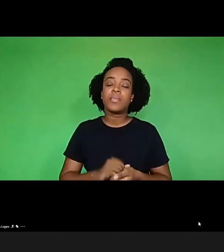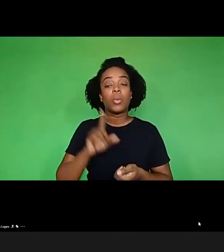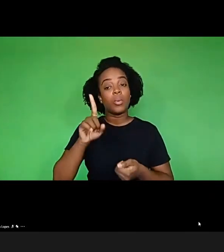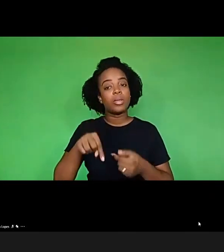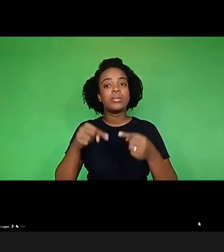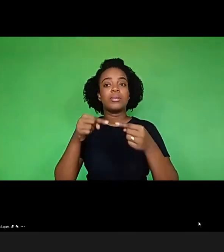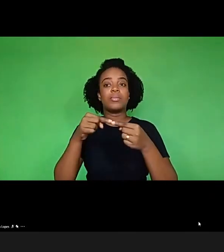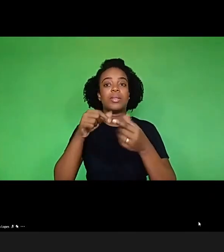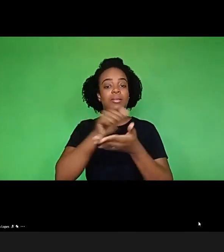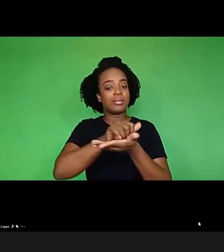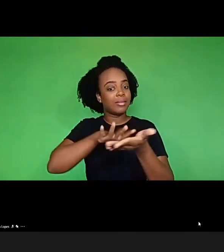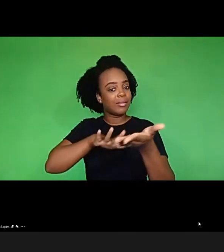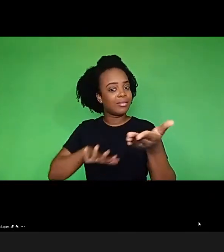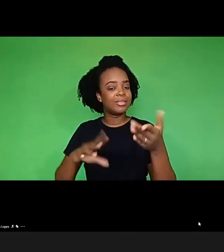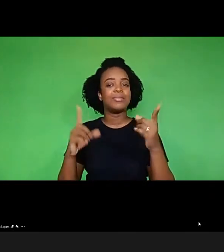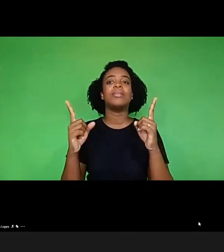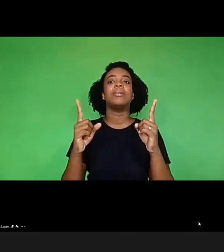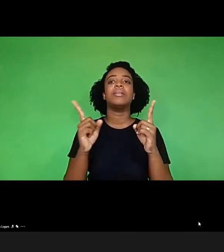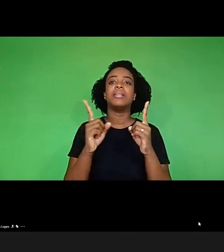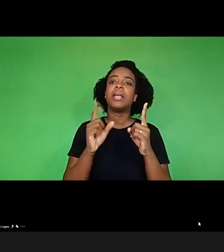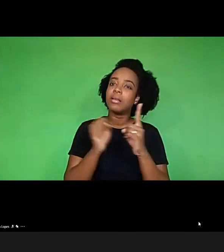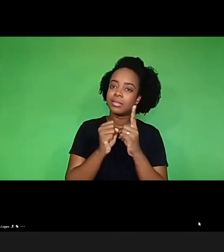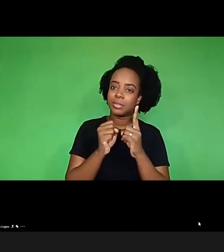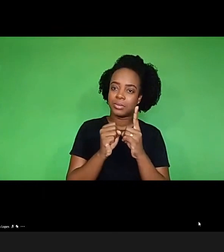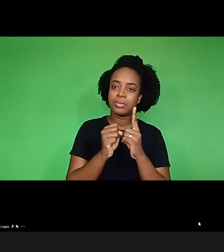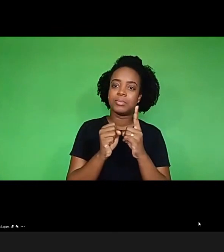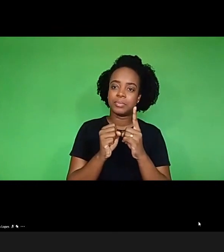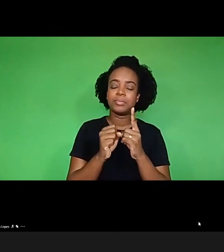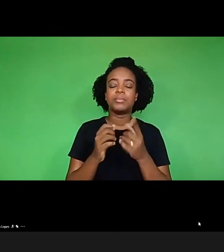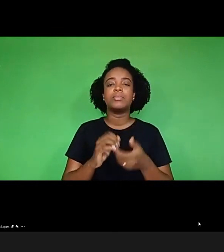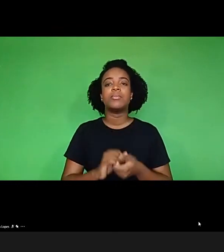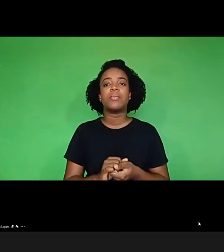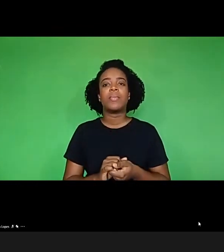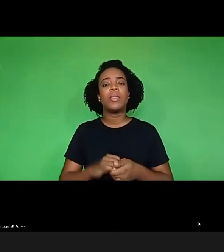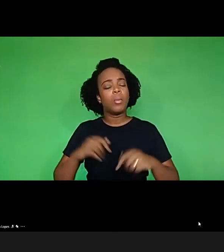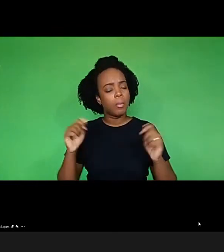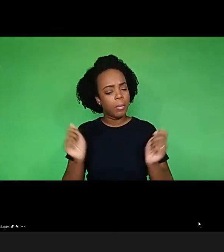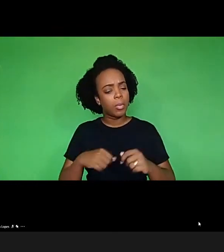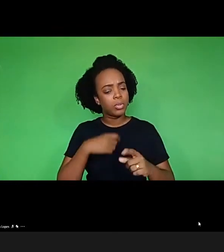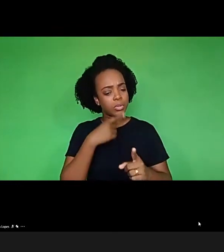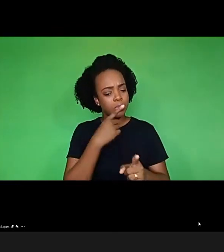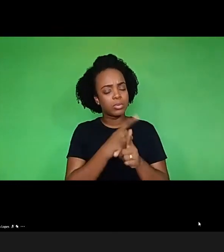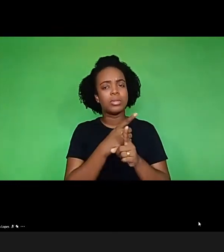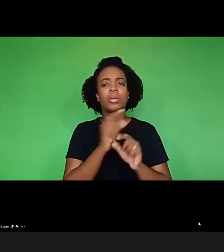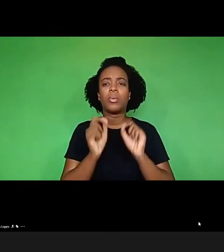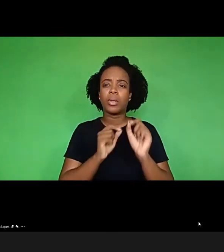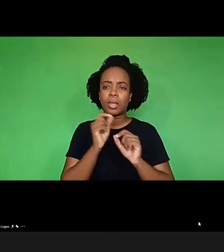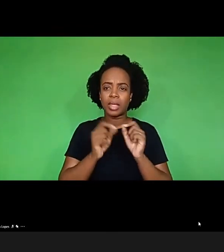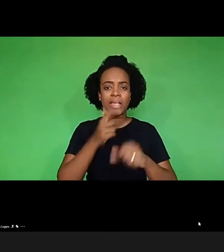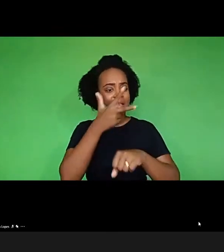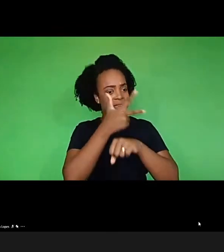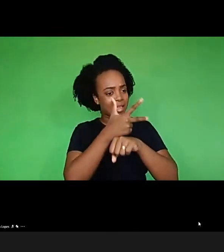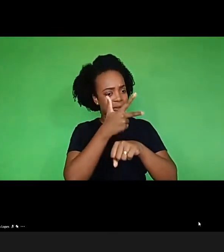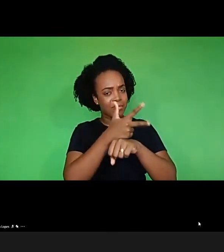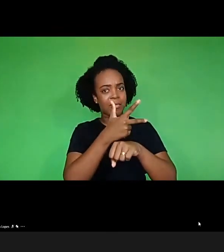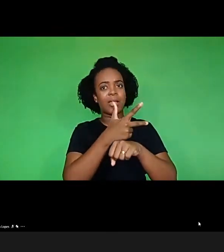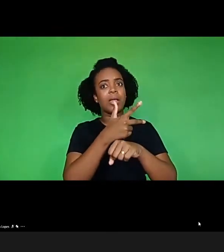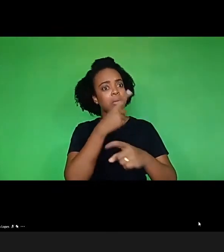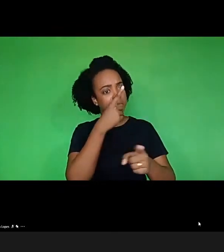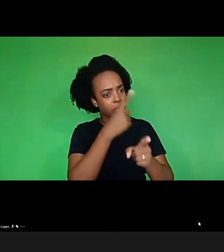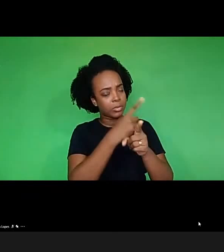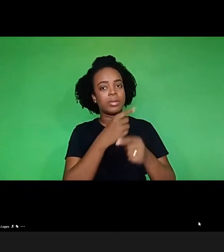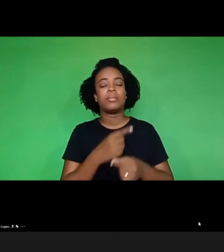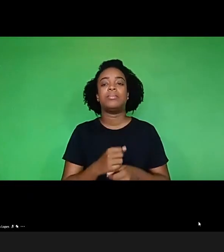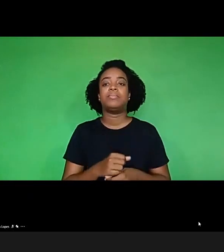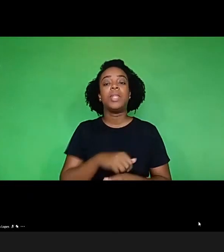colocar nossos encontros que foram gravados, para os colegas, os alunos que não conseguiram assistir no momento e